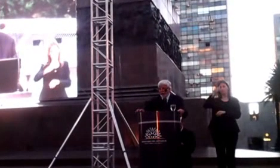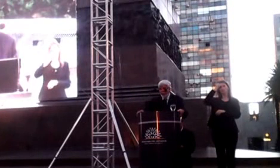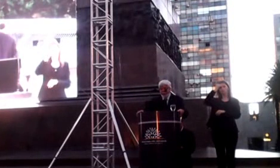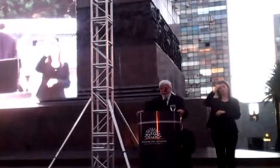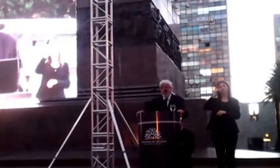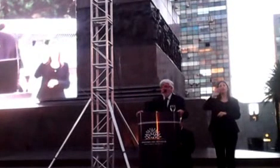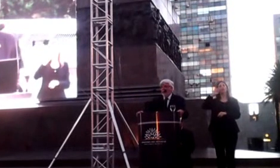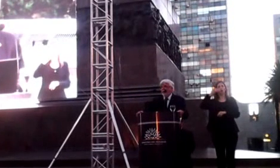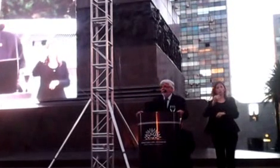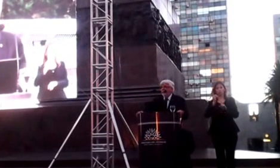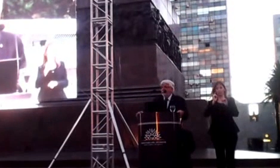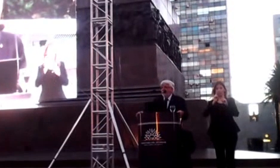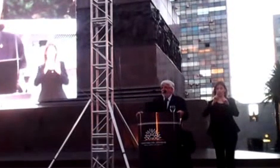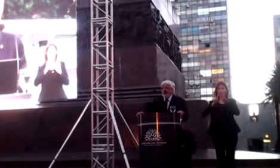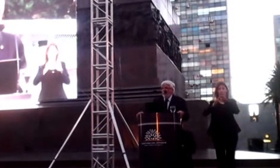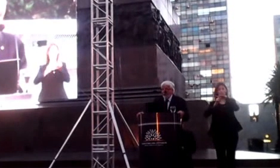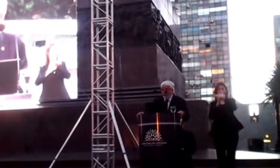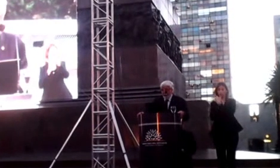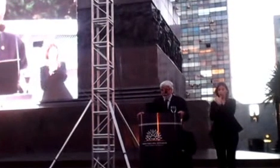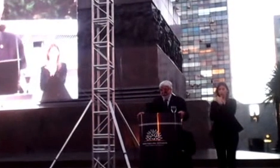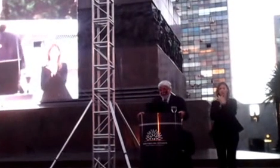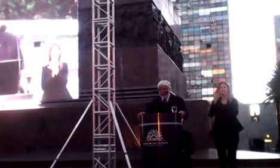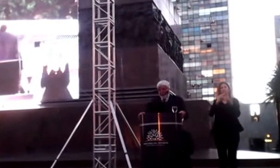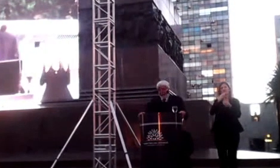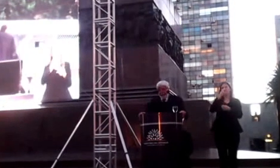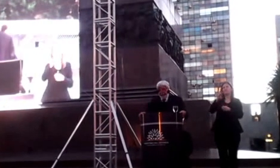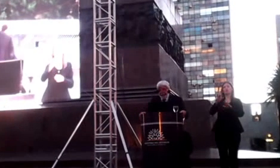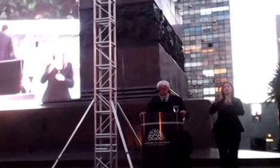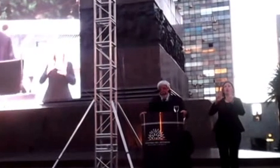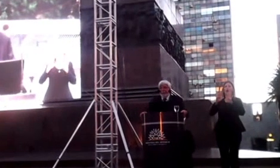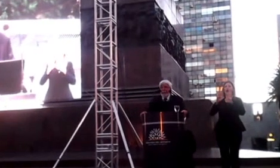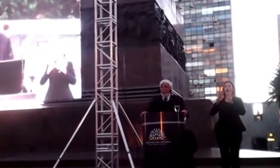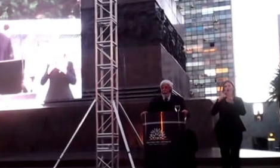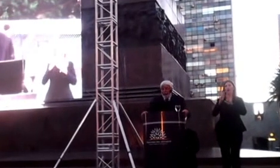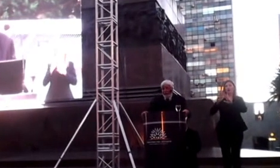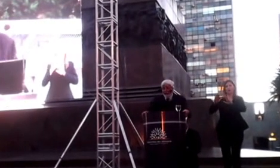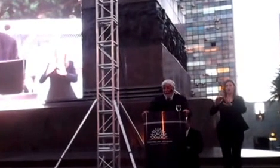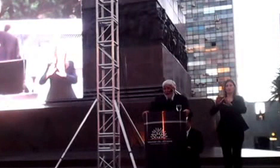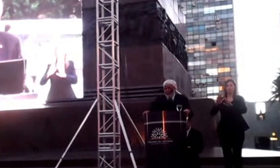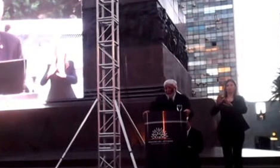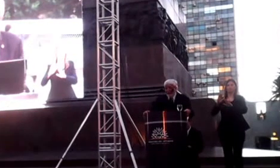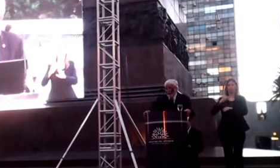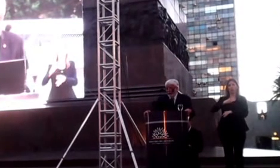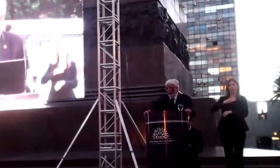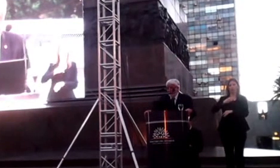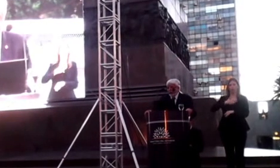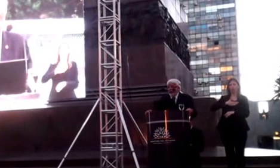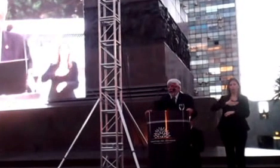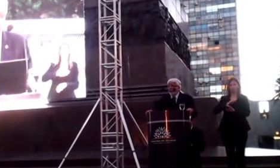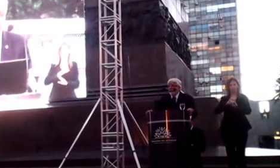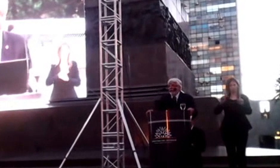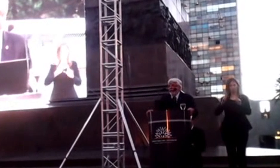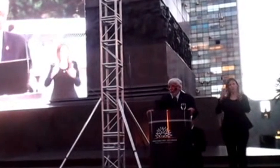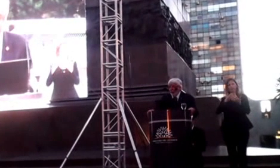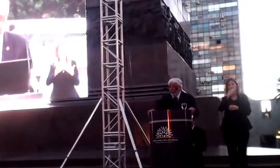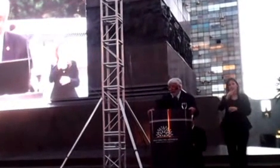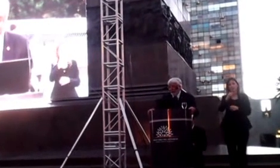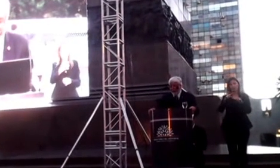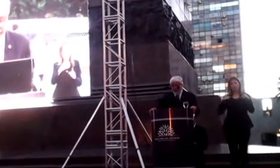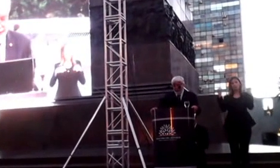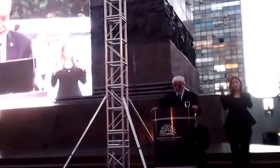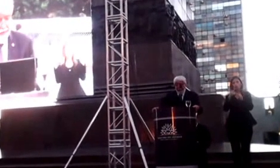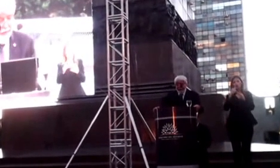Reconocer nuestro entorno no implica justificarse, pero sí quiere decir que si salimos de la